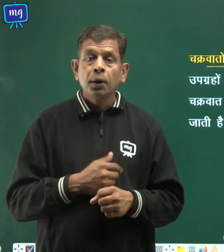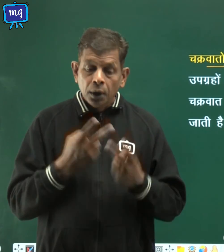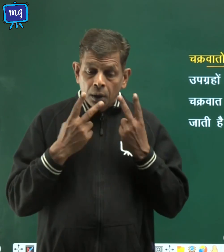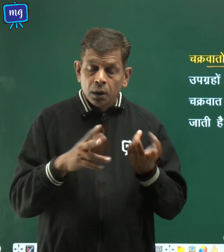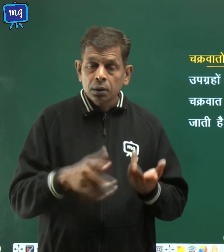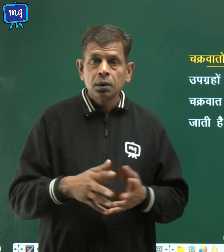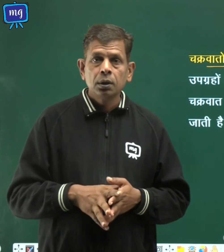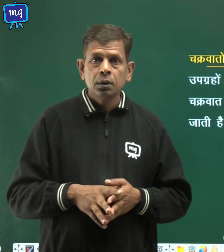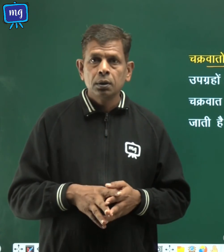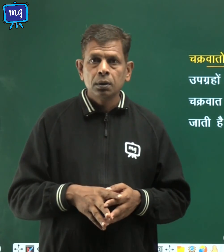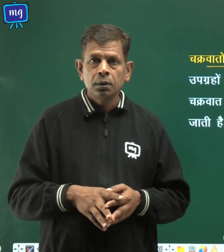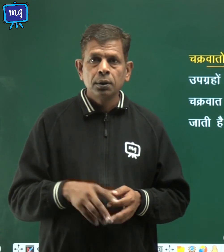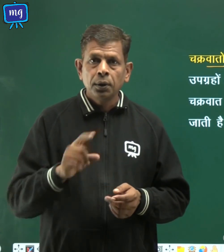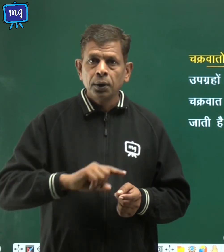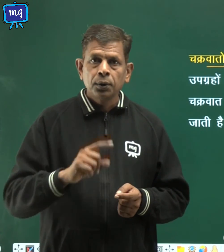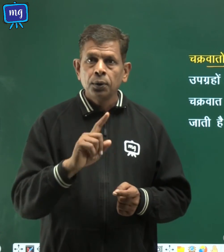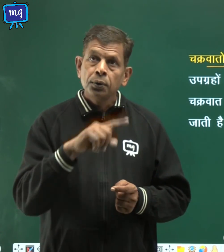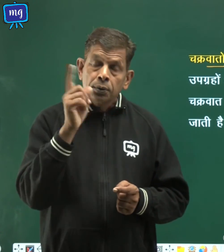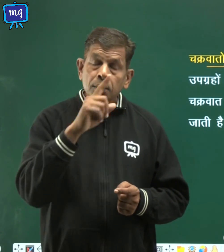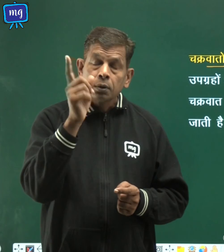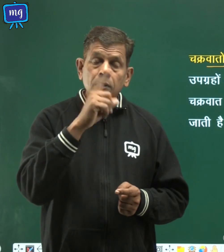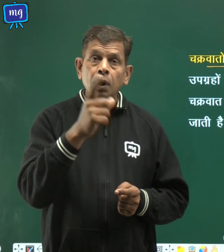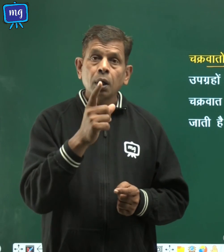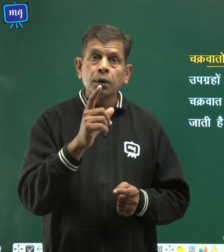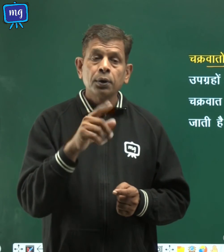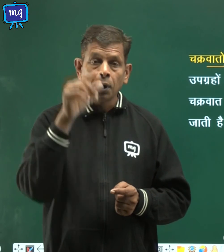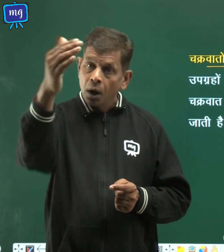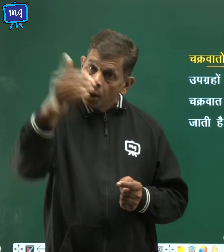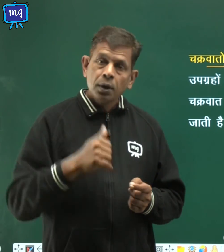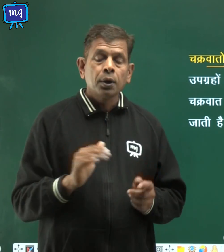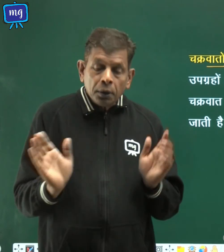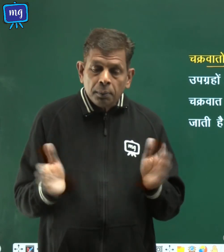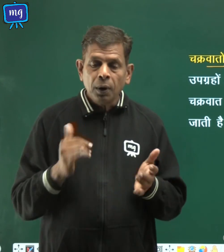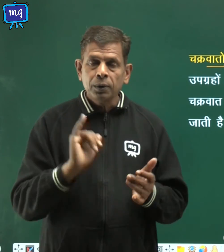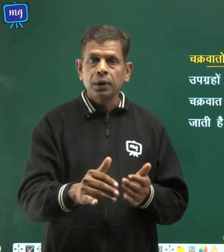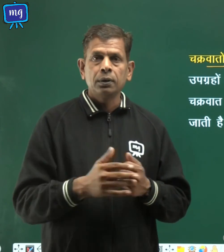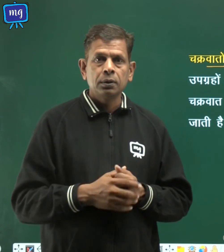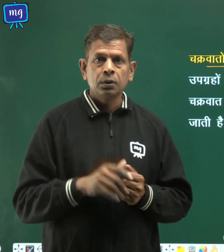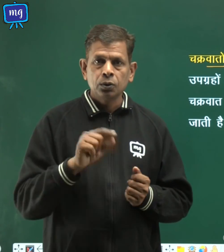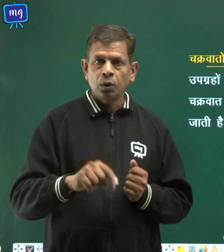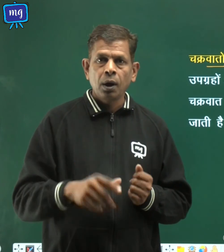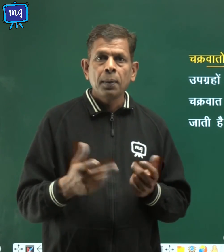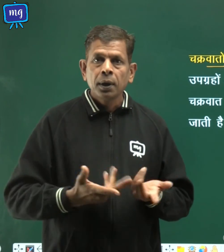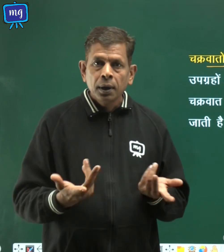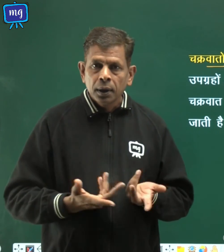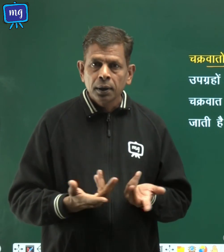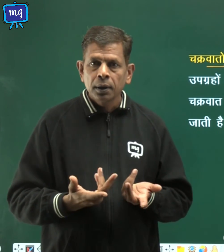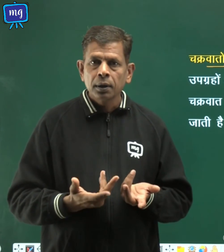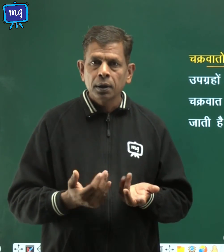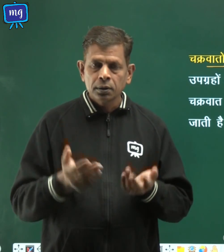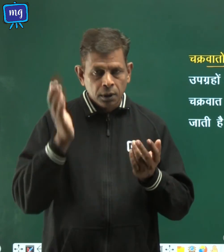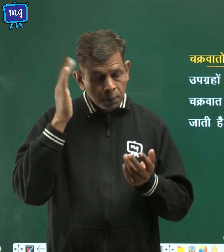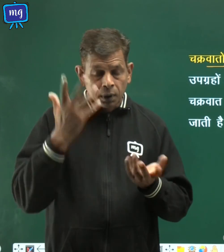है कि चक्रवात आने की संभावना है। तो ये हमें कैसे पता लगता है?